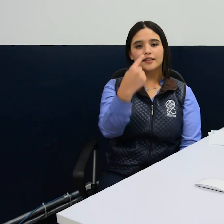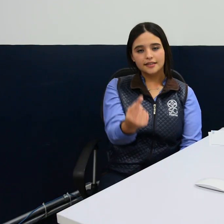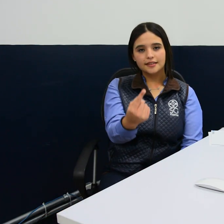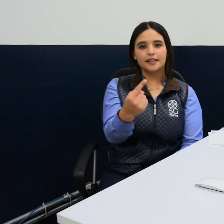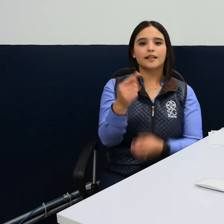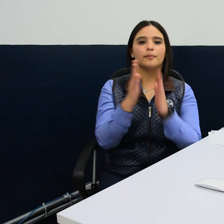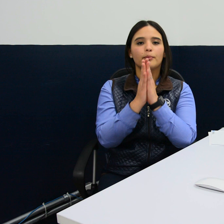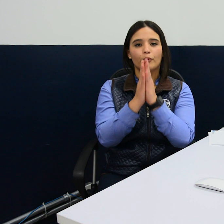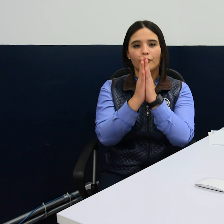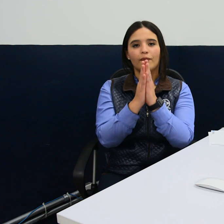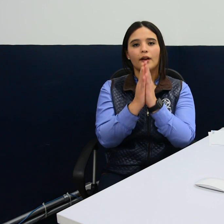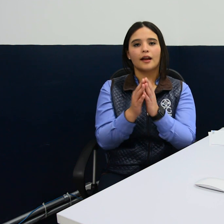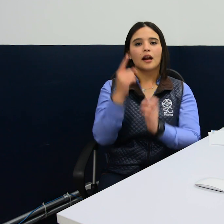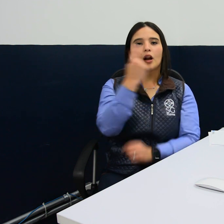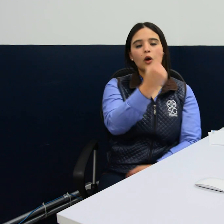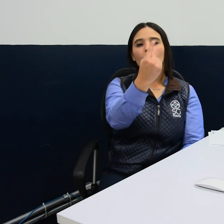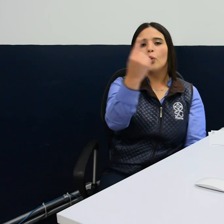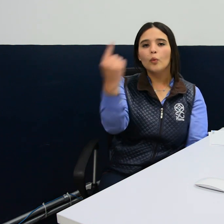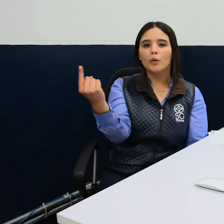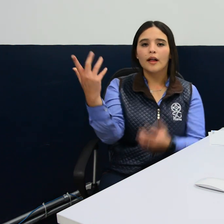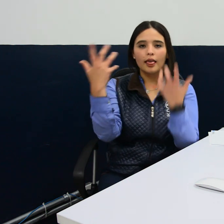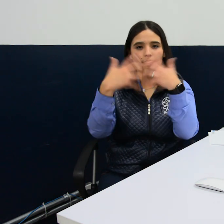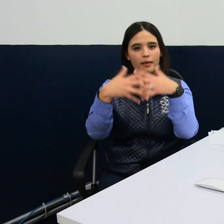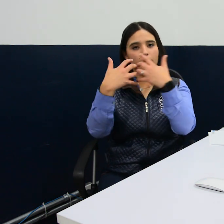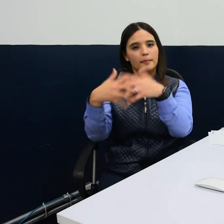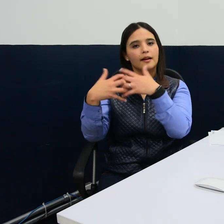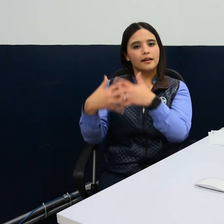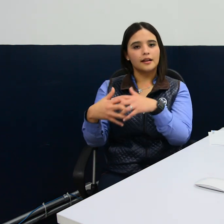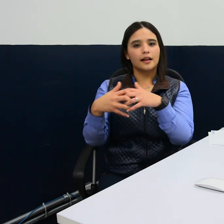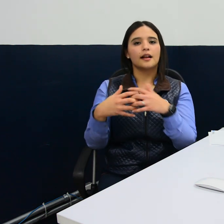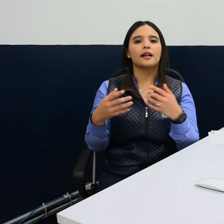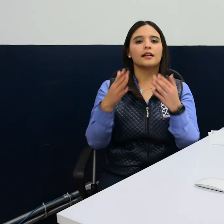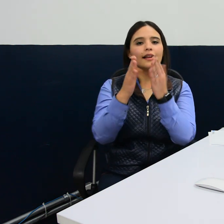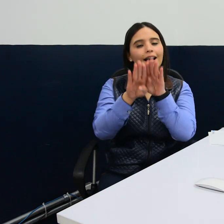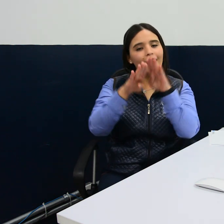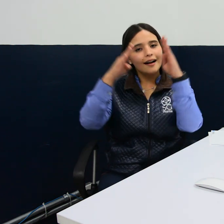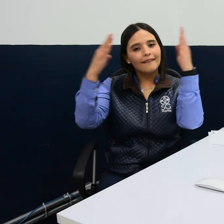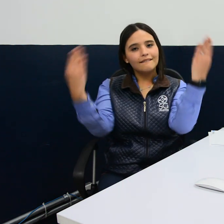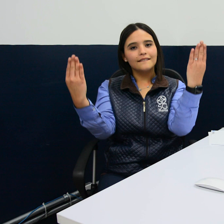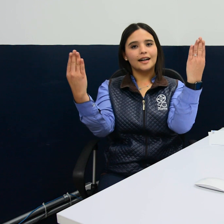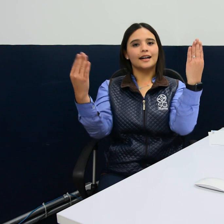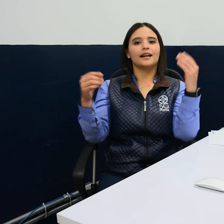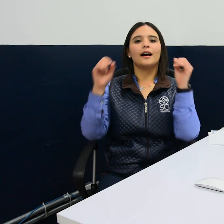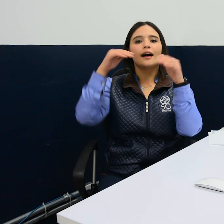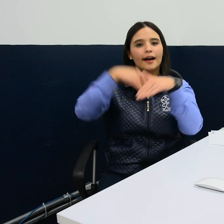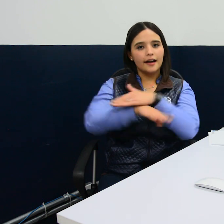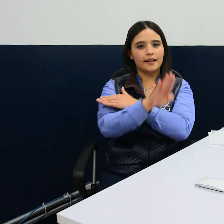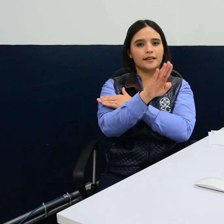Quiero decirles, por favor, a cada empresa que abran las puertas para